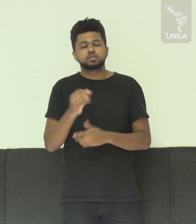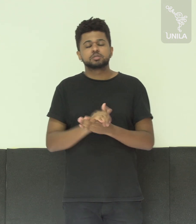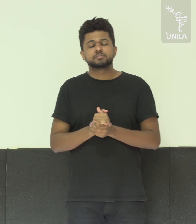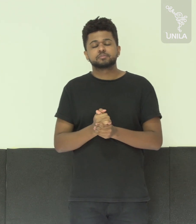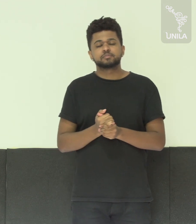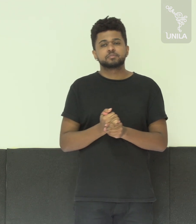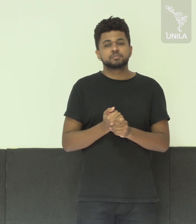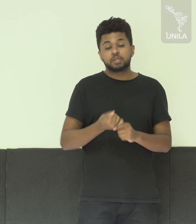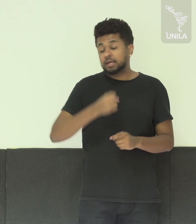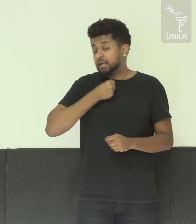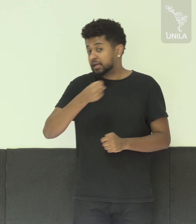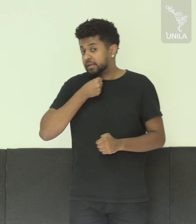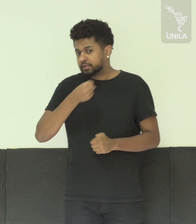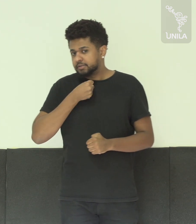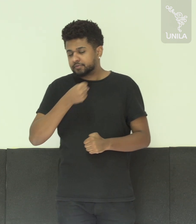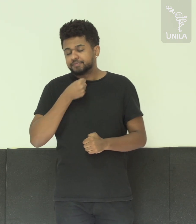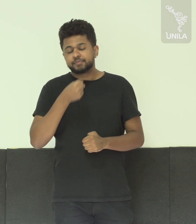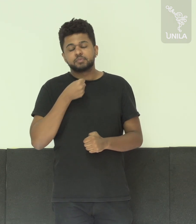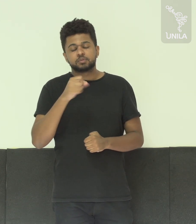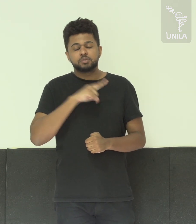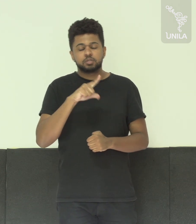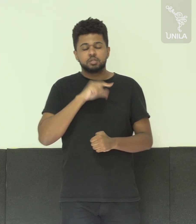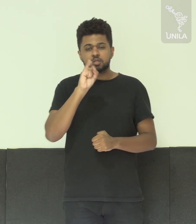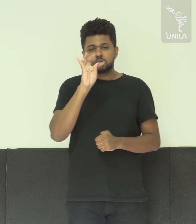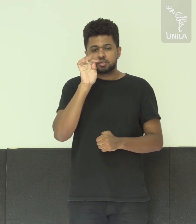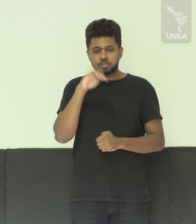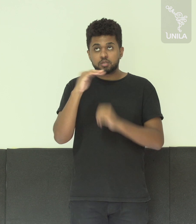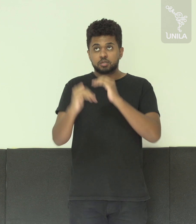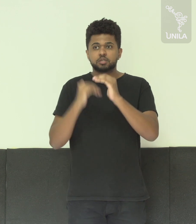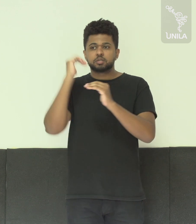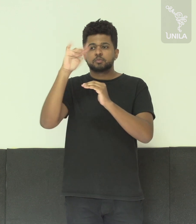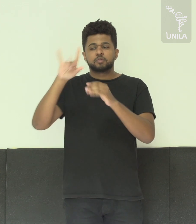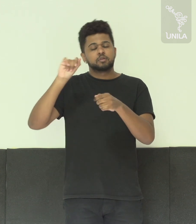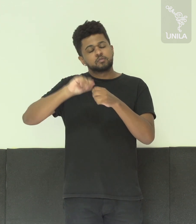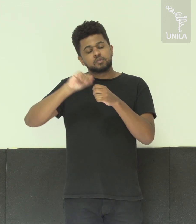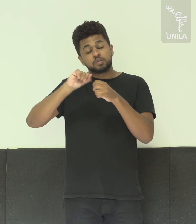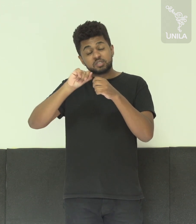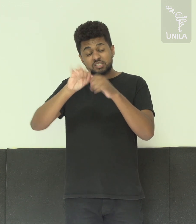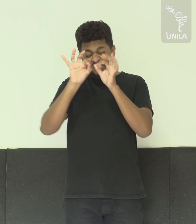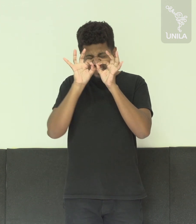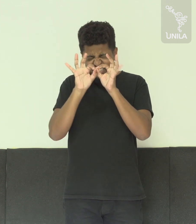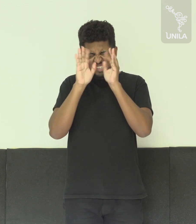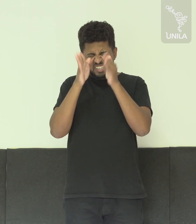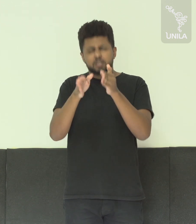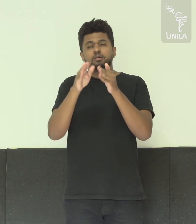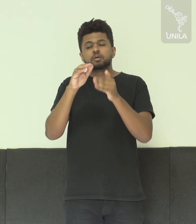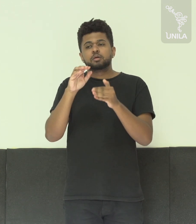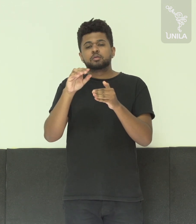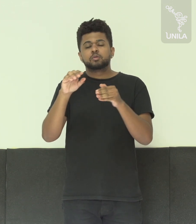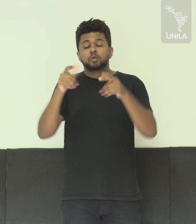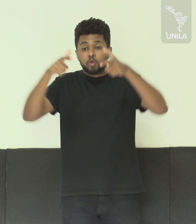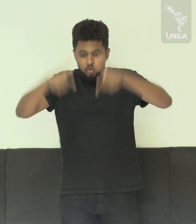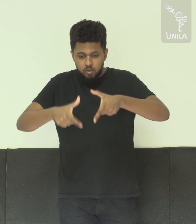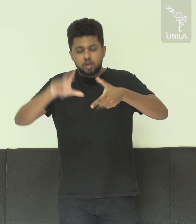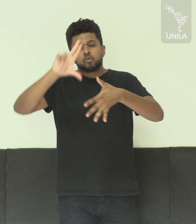7.3.10.6. As entrevistas previstas no item acima serão realizadas exclusivamente nas dependências